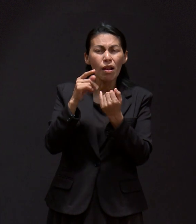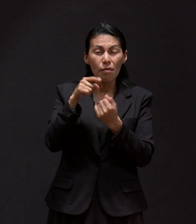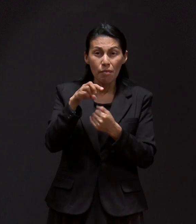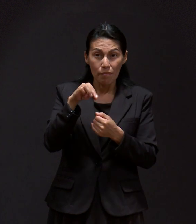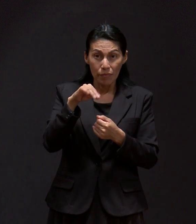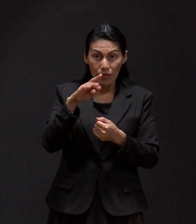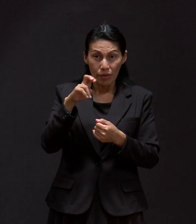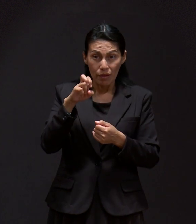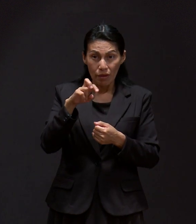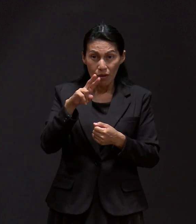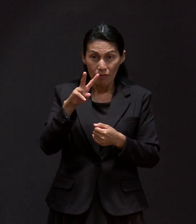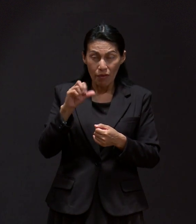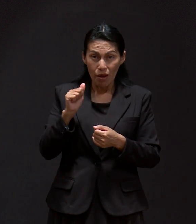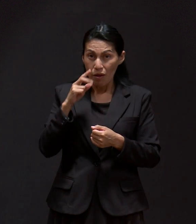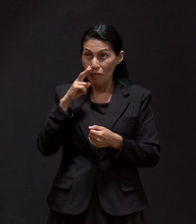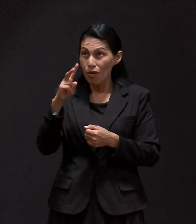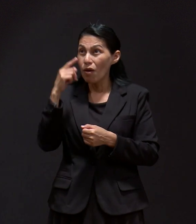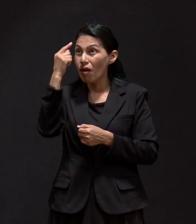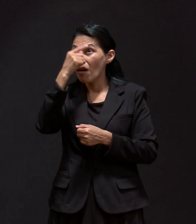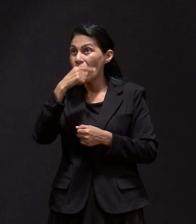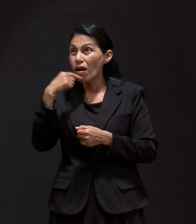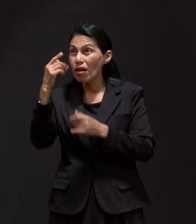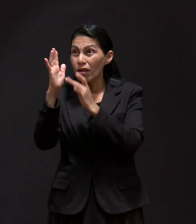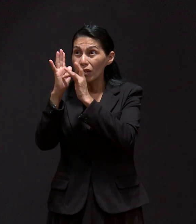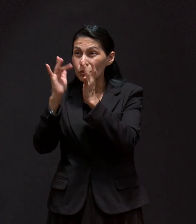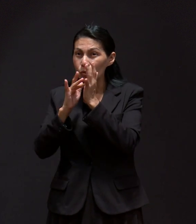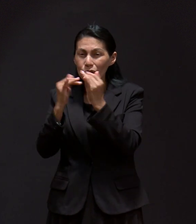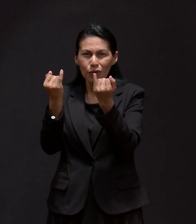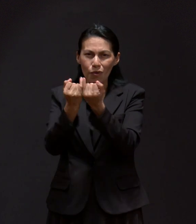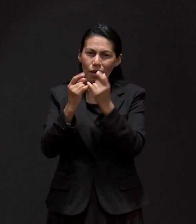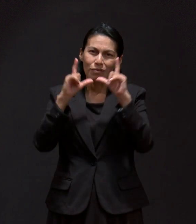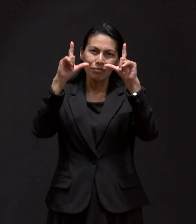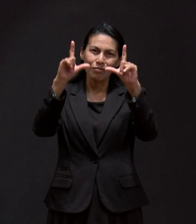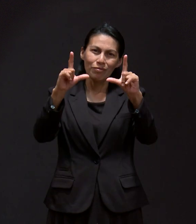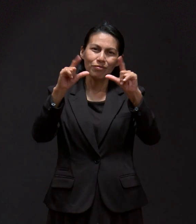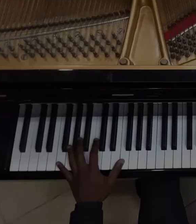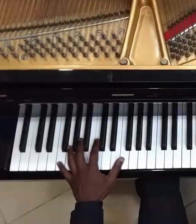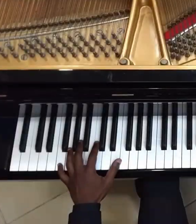miro el rostro de jesús en la iglesia escuchemos